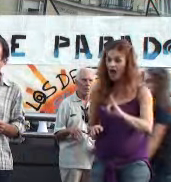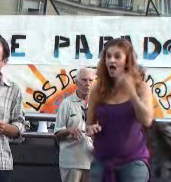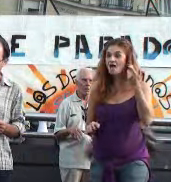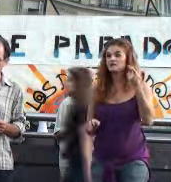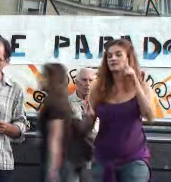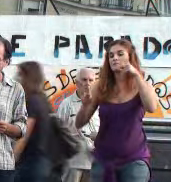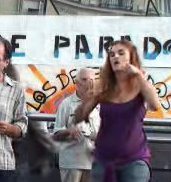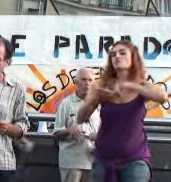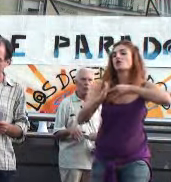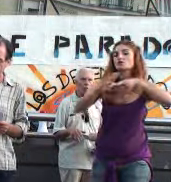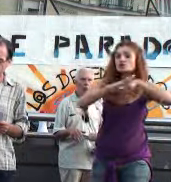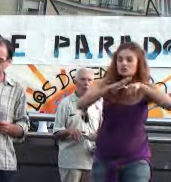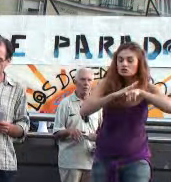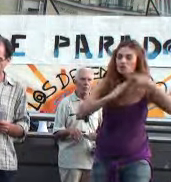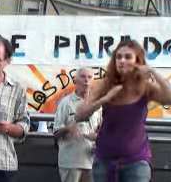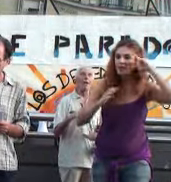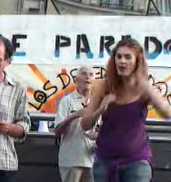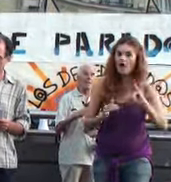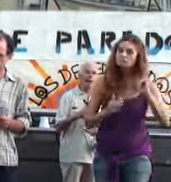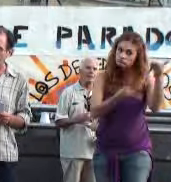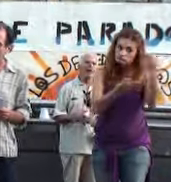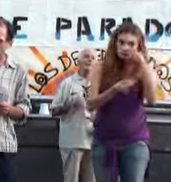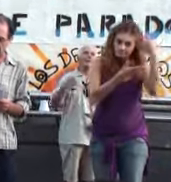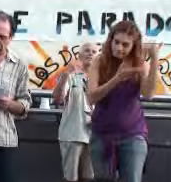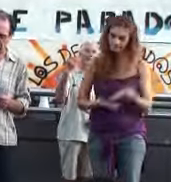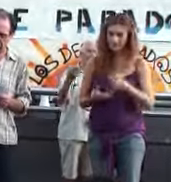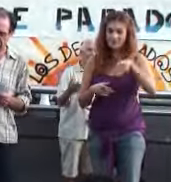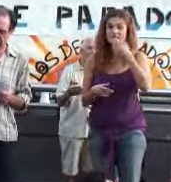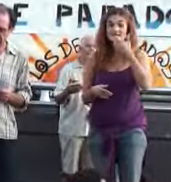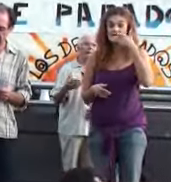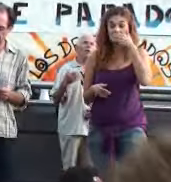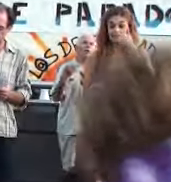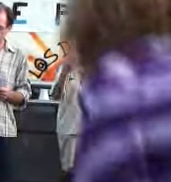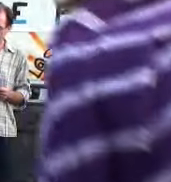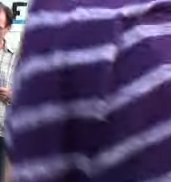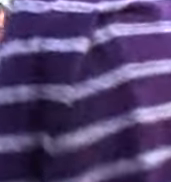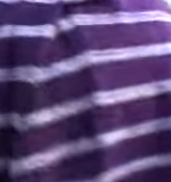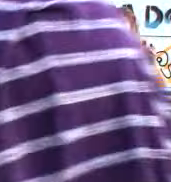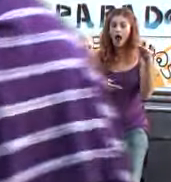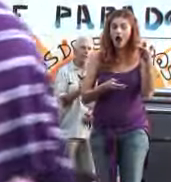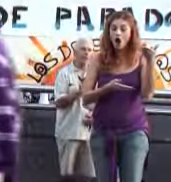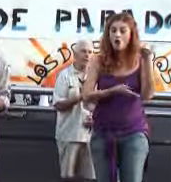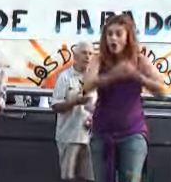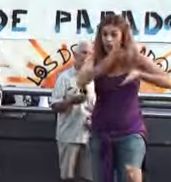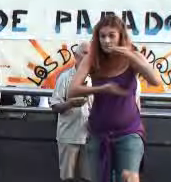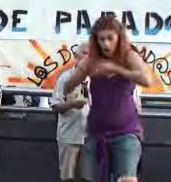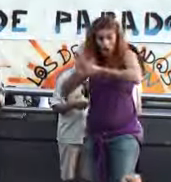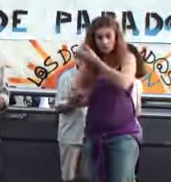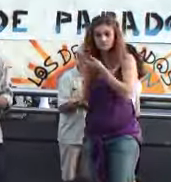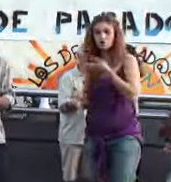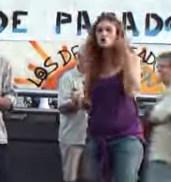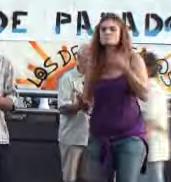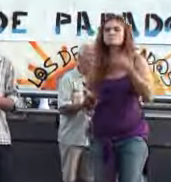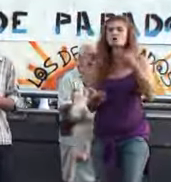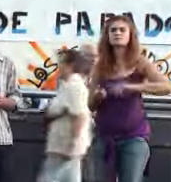de proyectos y aún más quienes tengan voluntad de cooperación. Pero lo más importante son precisamente